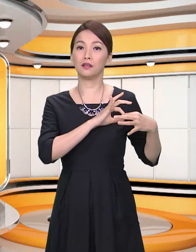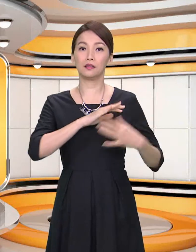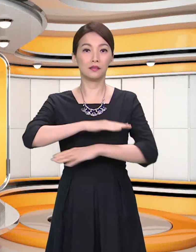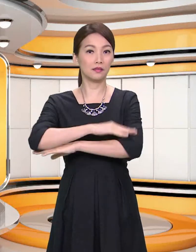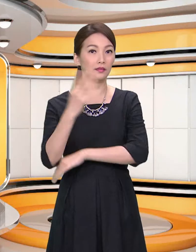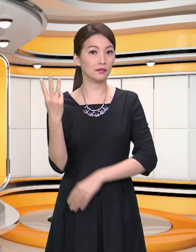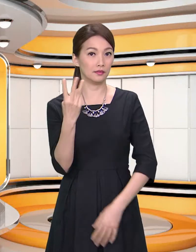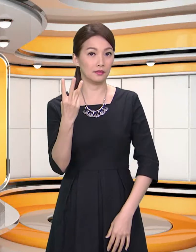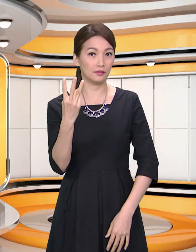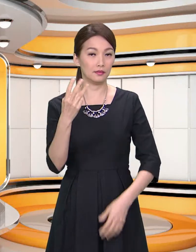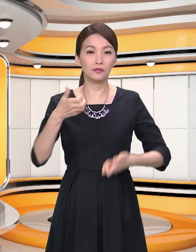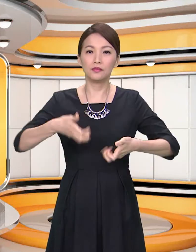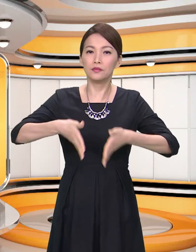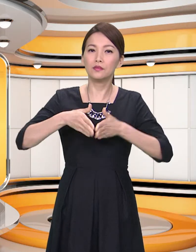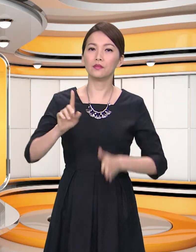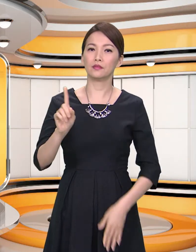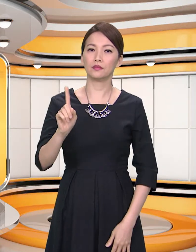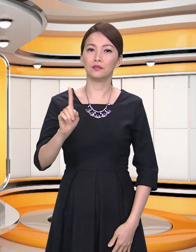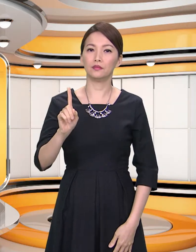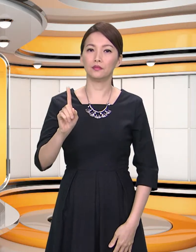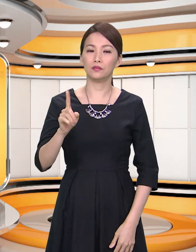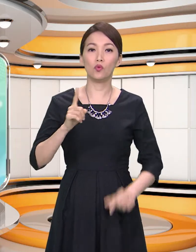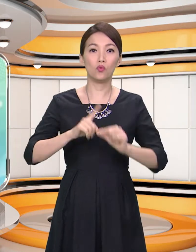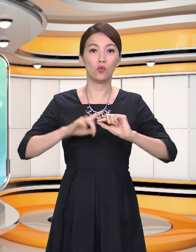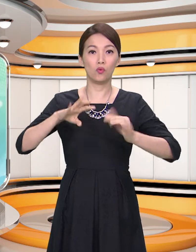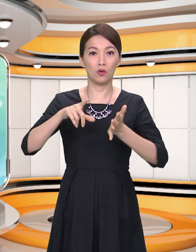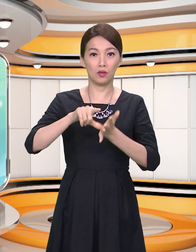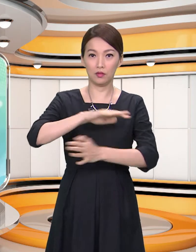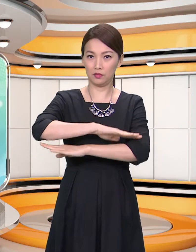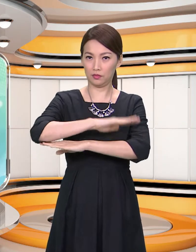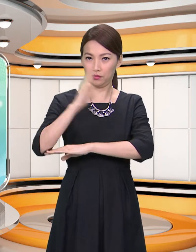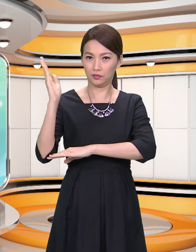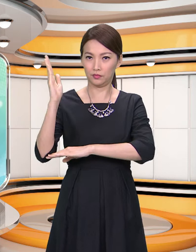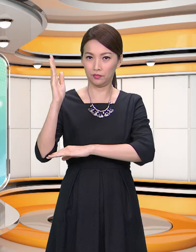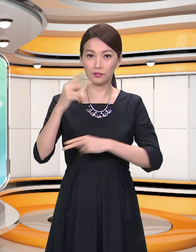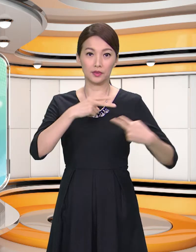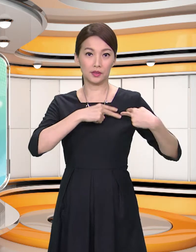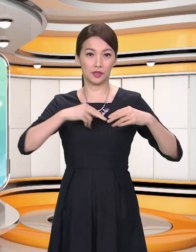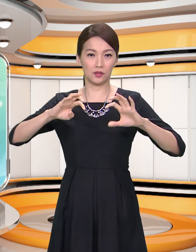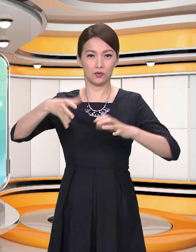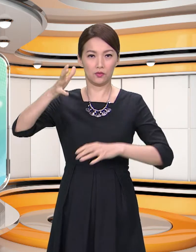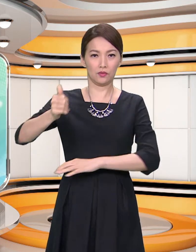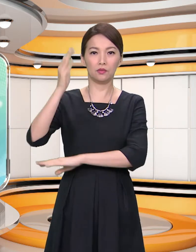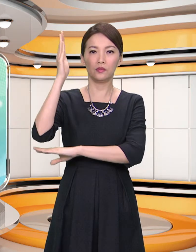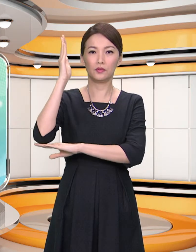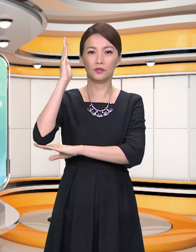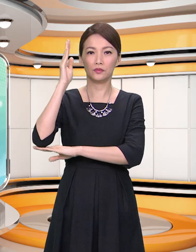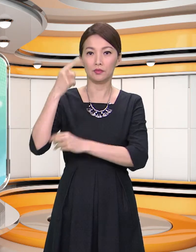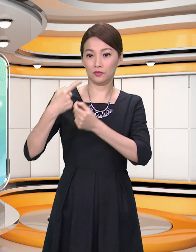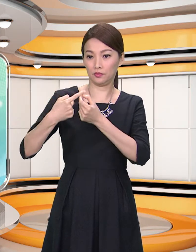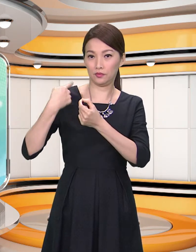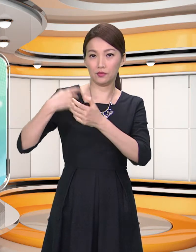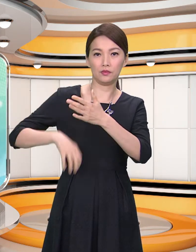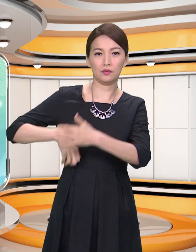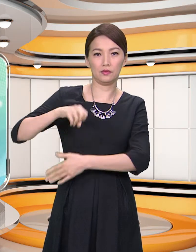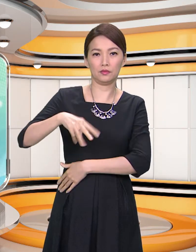来关心各大报的头条焦点。中国时报的头条是蔡英文政府去年提拨